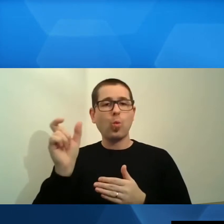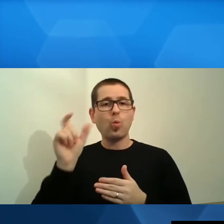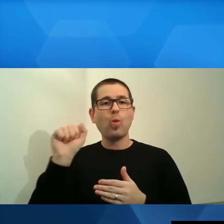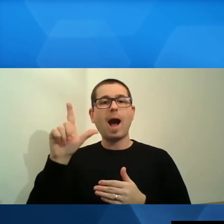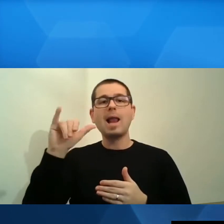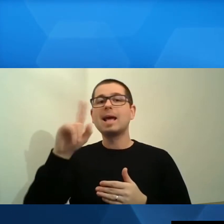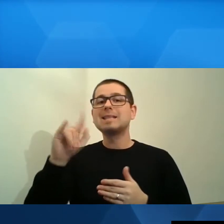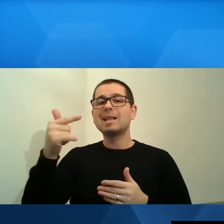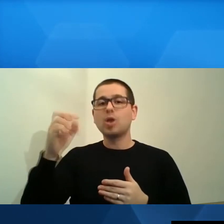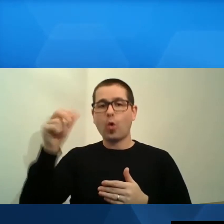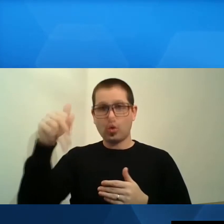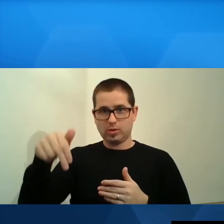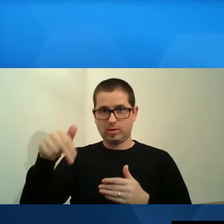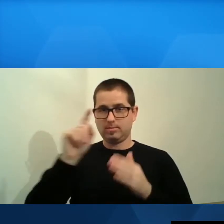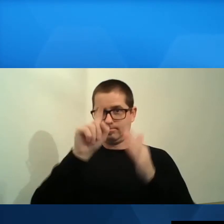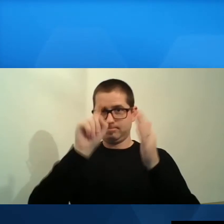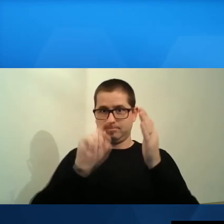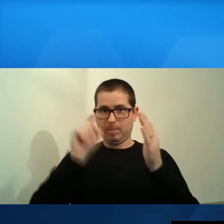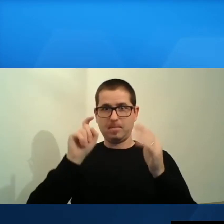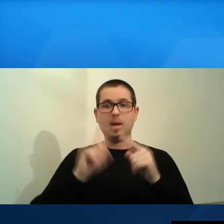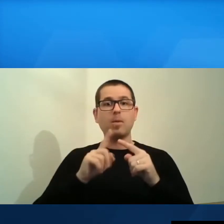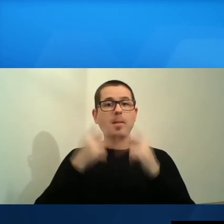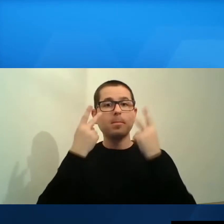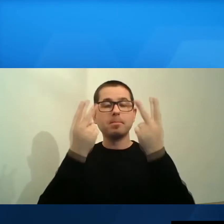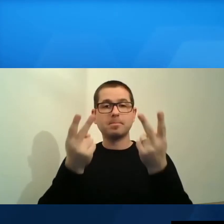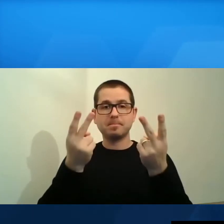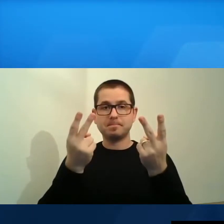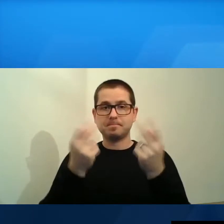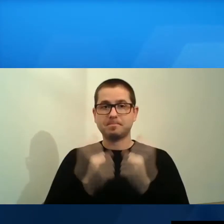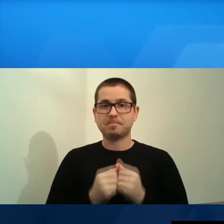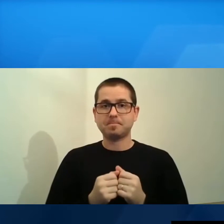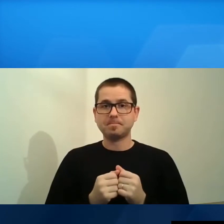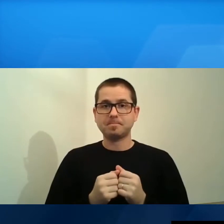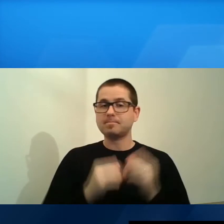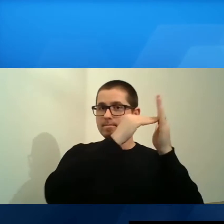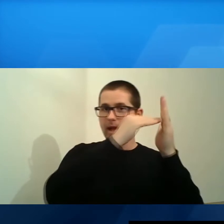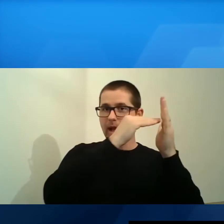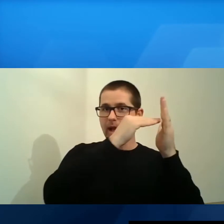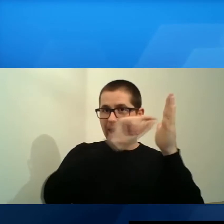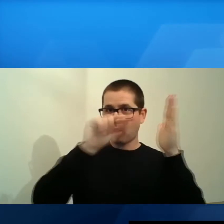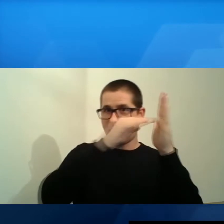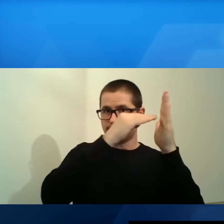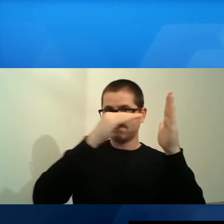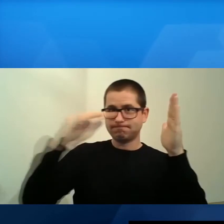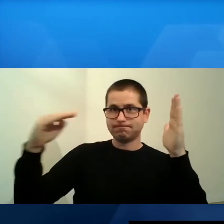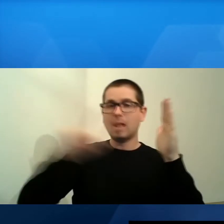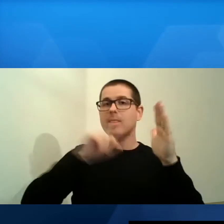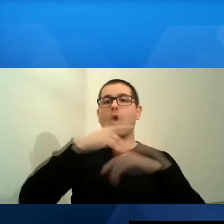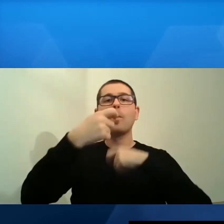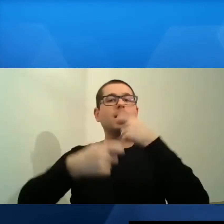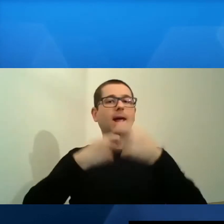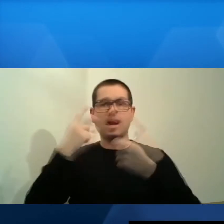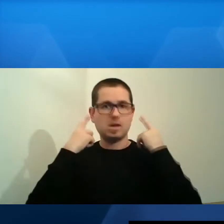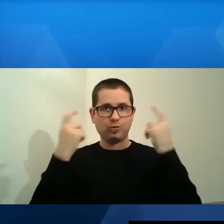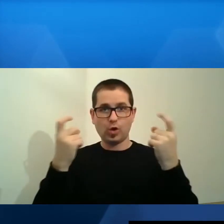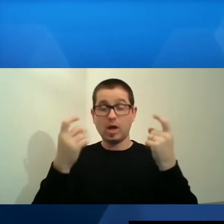videli, evo, samo sekunda, da jaz to, evo, torej zdaj je to ravna linija, to je neobdelan zvok. In če